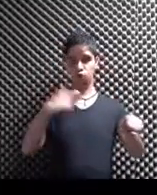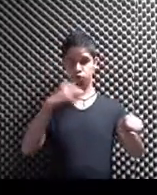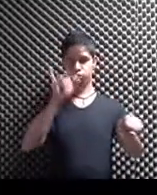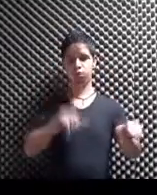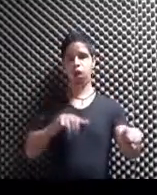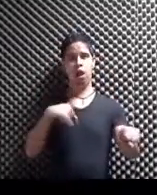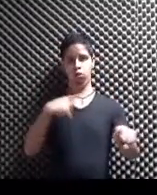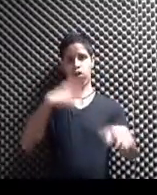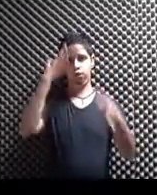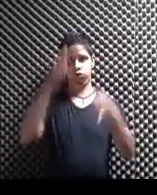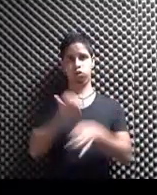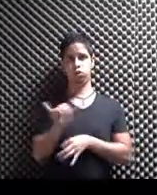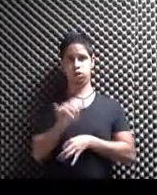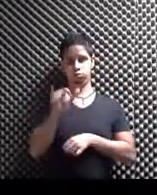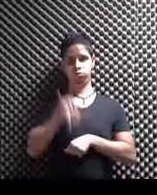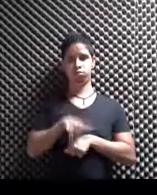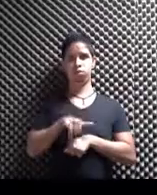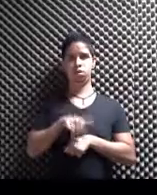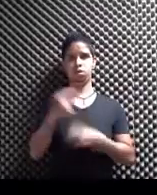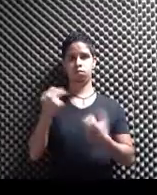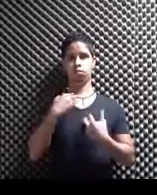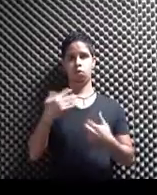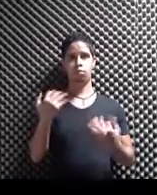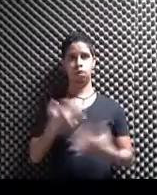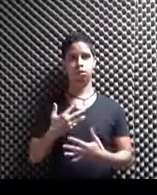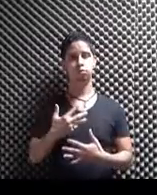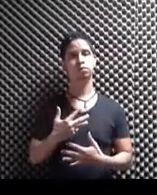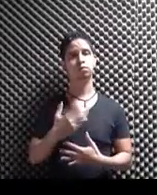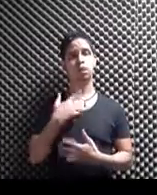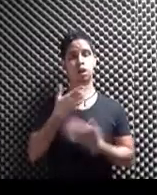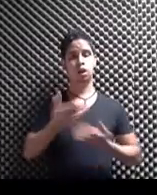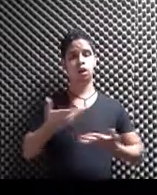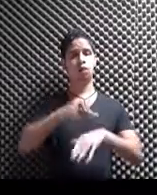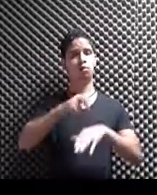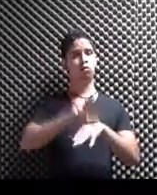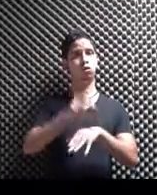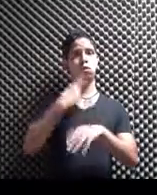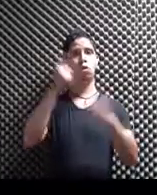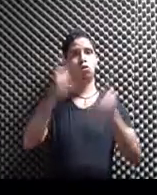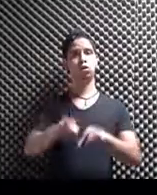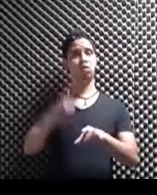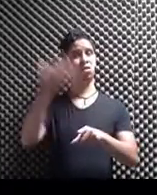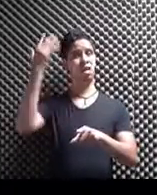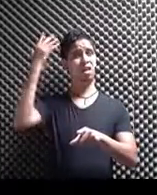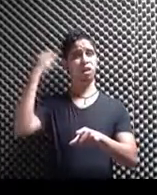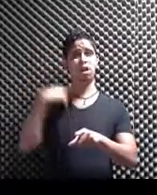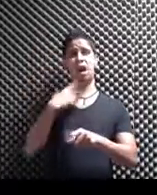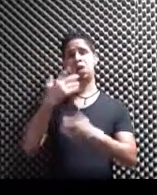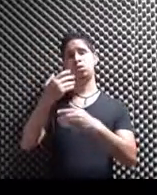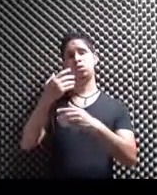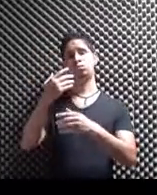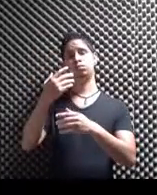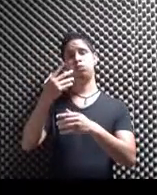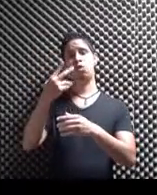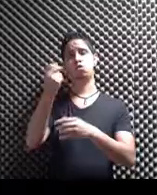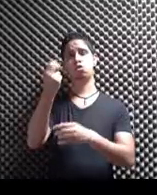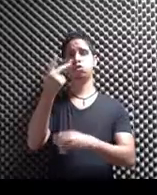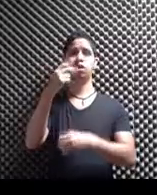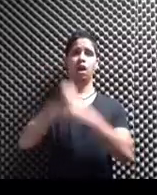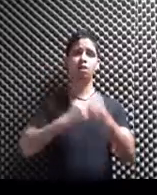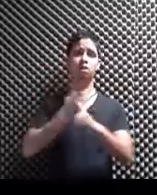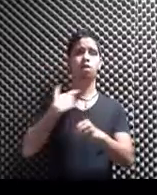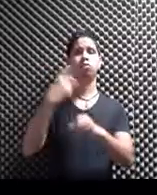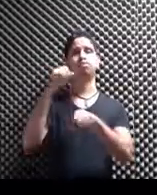y entonces actuarás aquí en Puerto Rico se está dando no sé si por cuánto tiempo antes pero en los últimos 12 años que llevamos trabajando